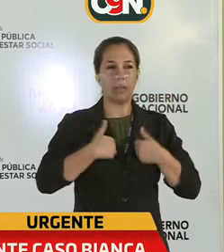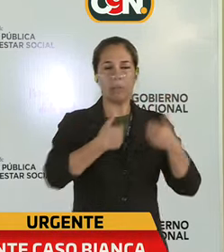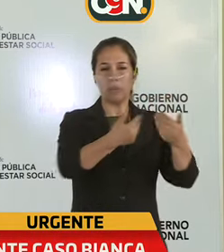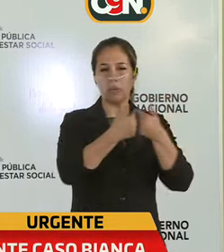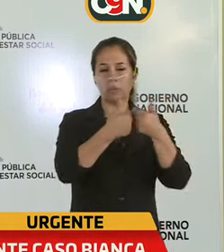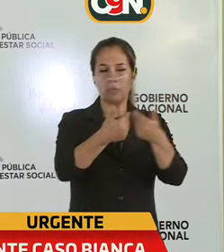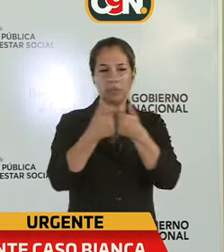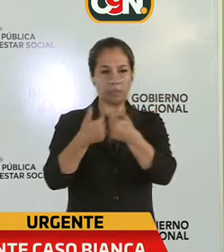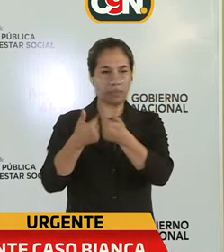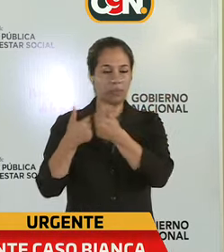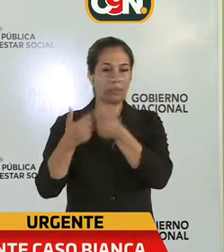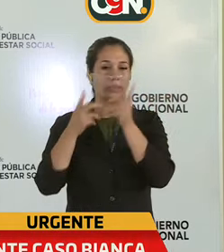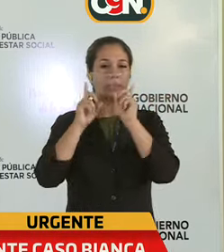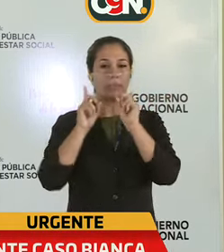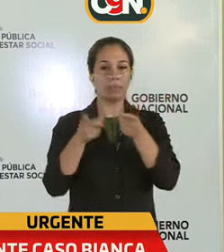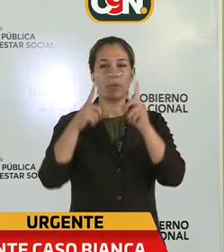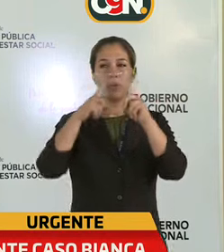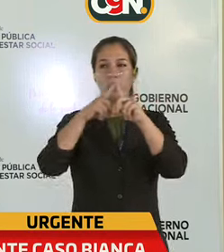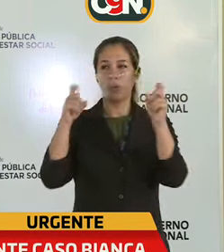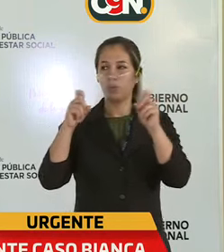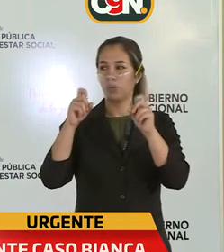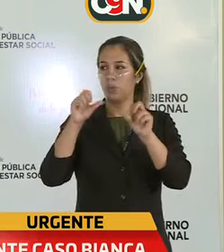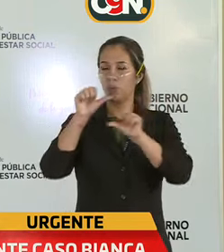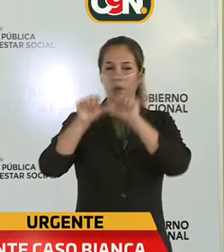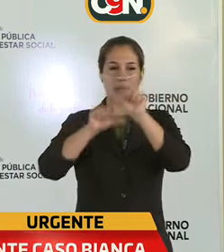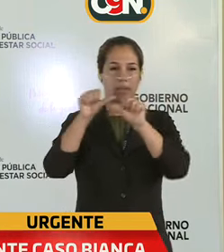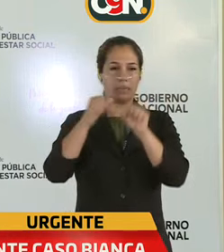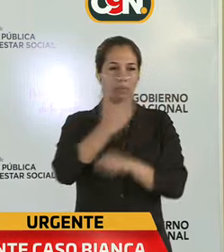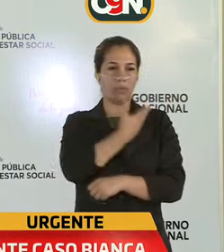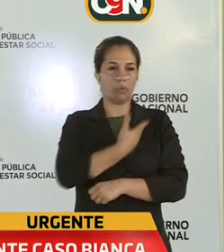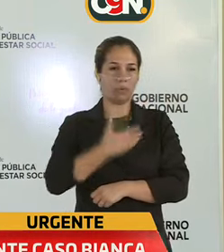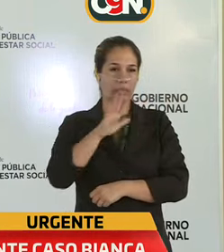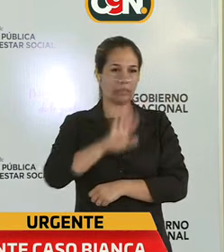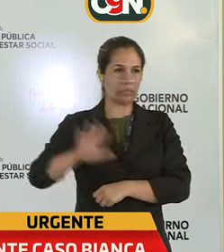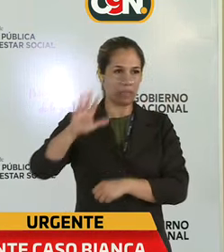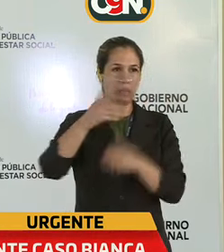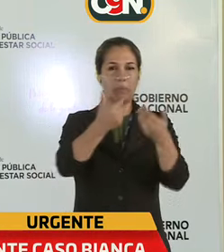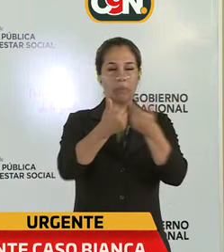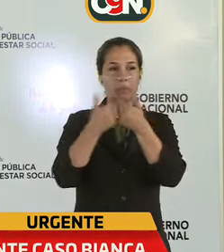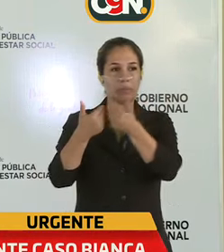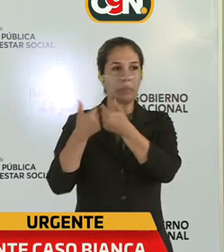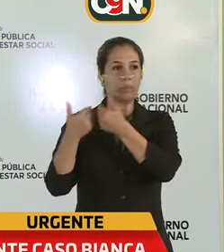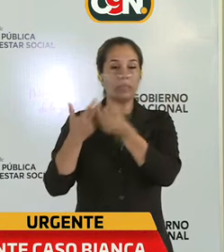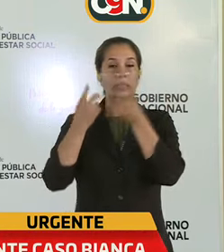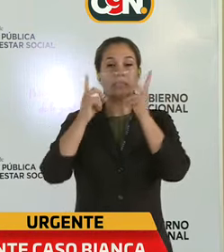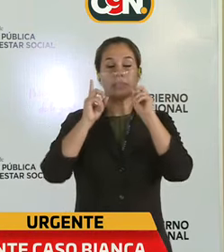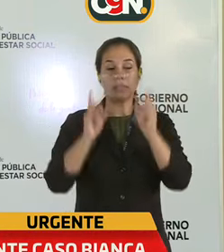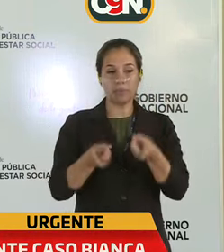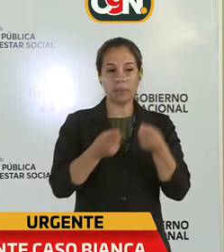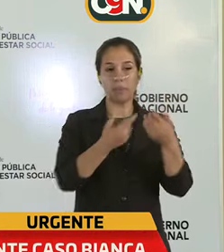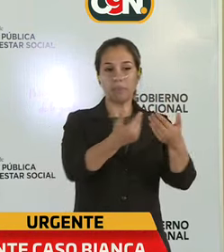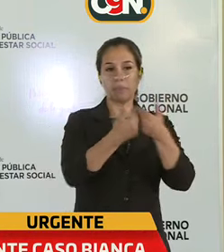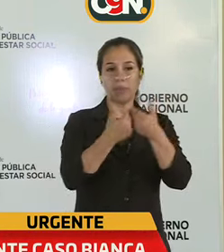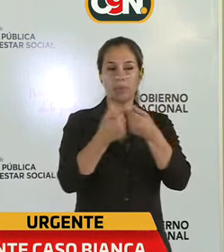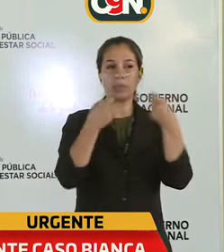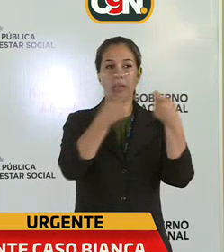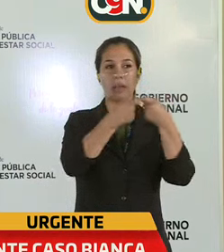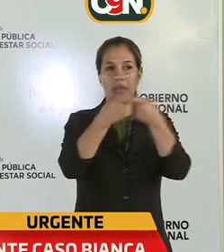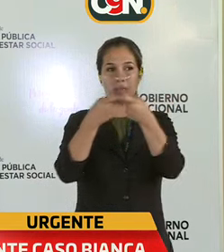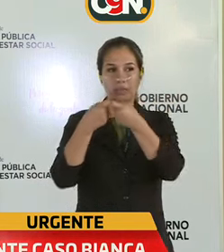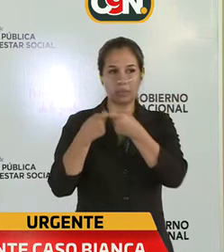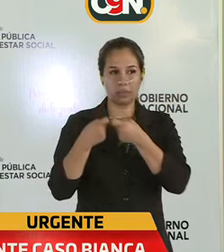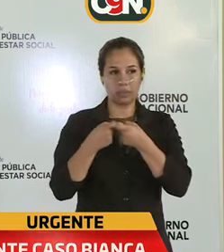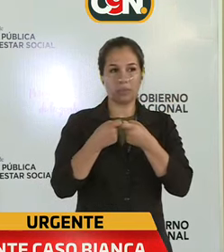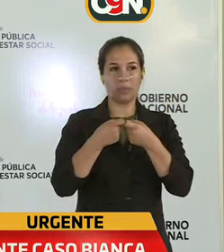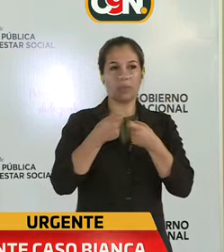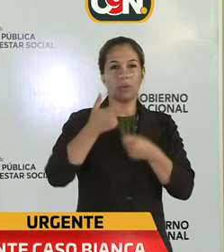Salud y de otros organismos del Estado. También consultas de las